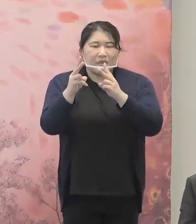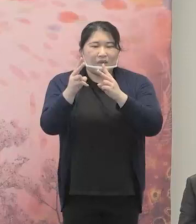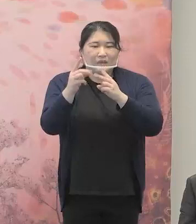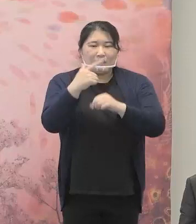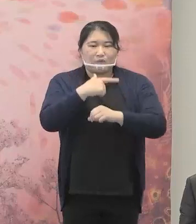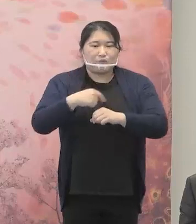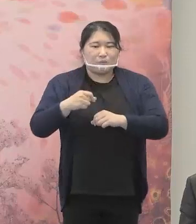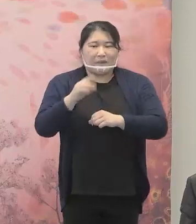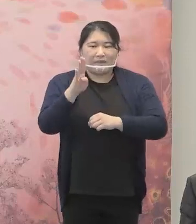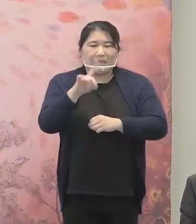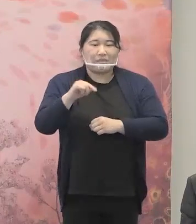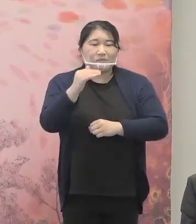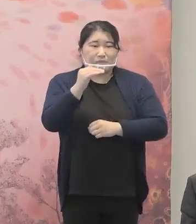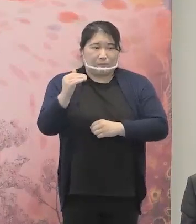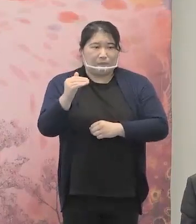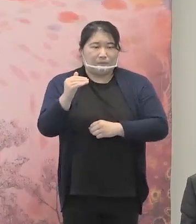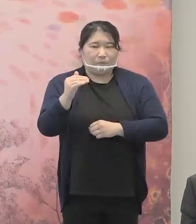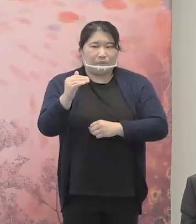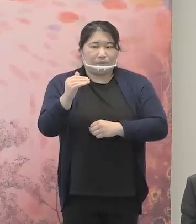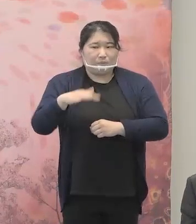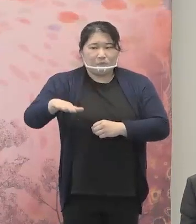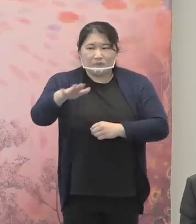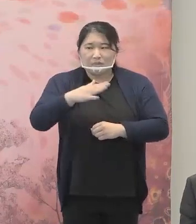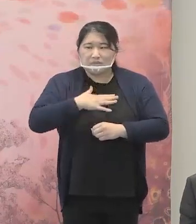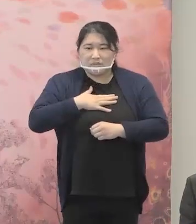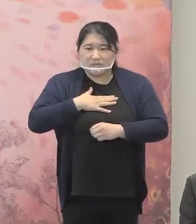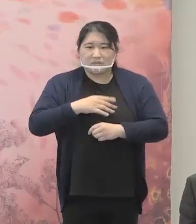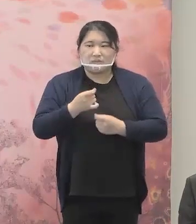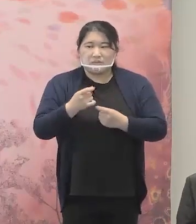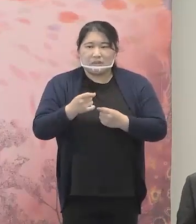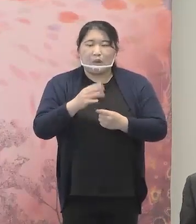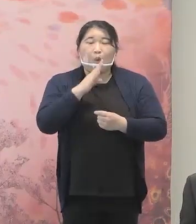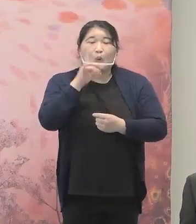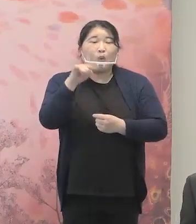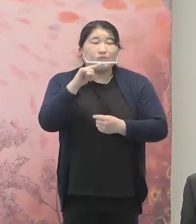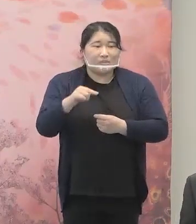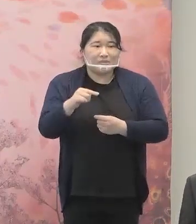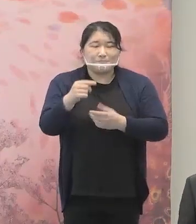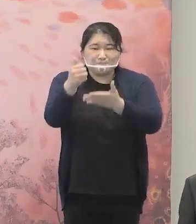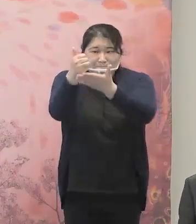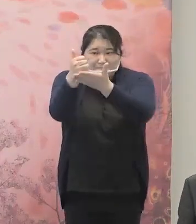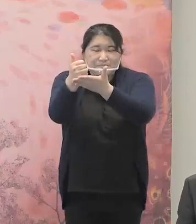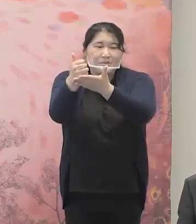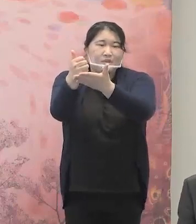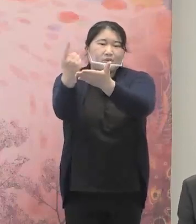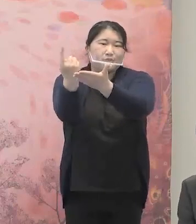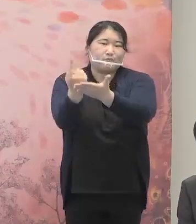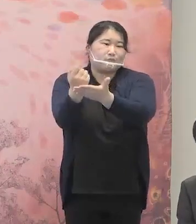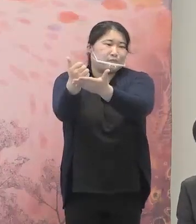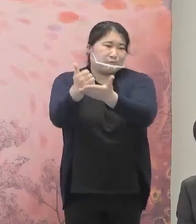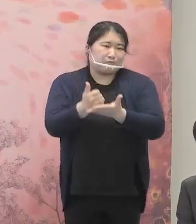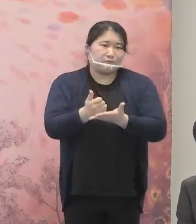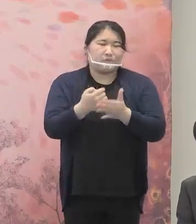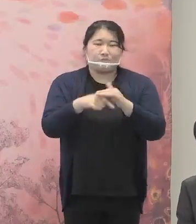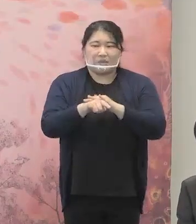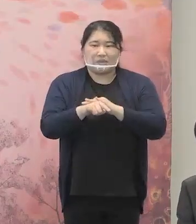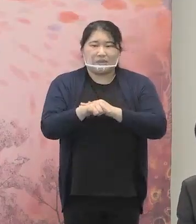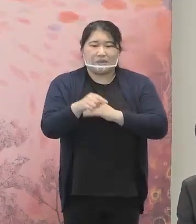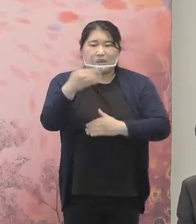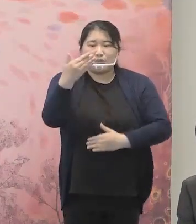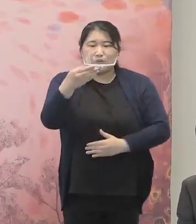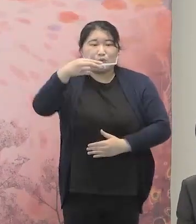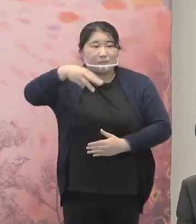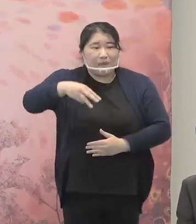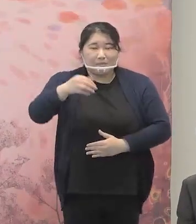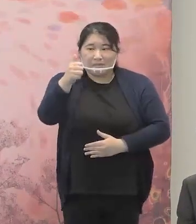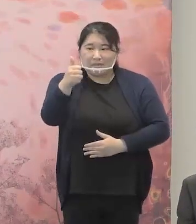築と設計事務所、熊健吾先生ご自身自らお入りになるということでございました。そのあたりも熊先生のこのプロジェ